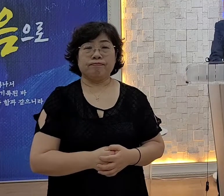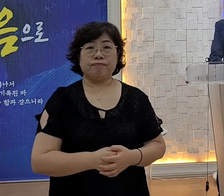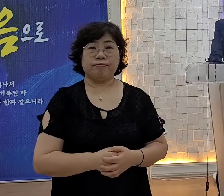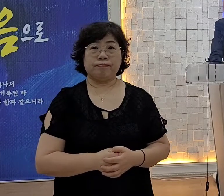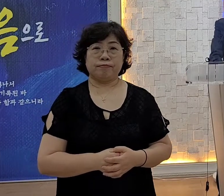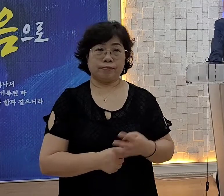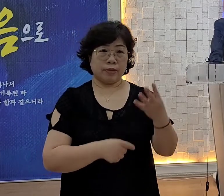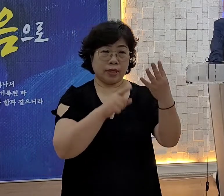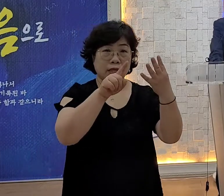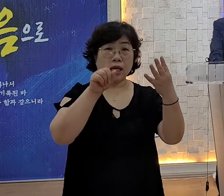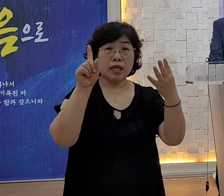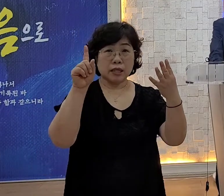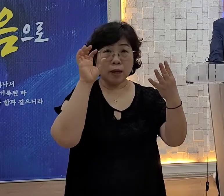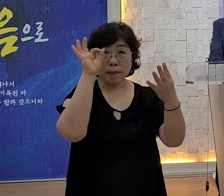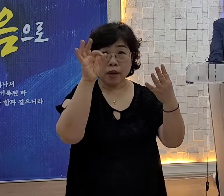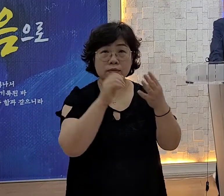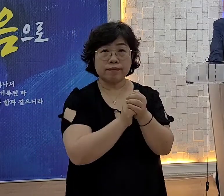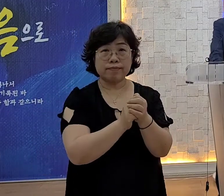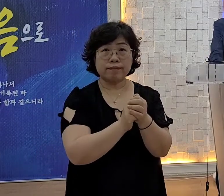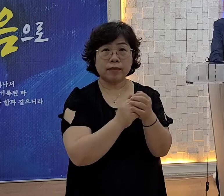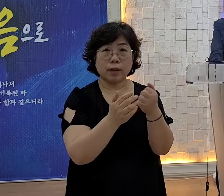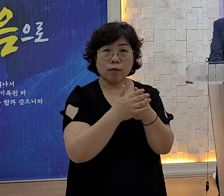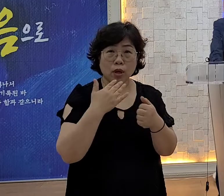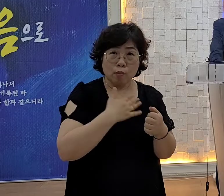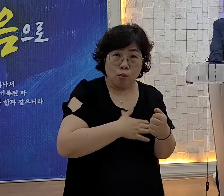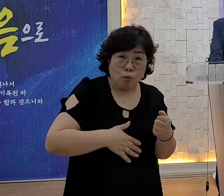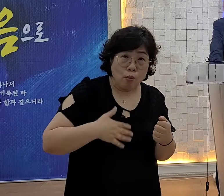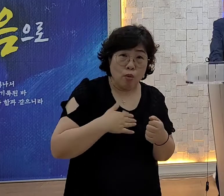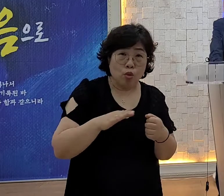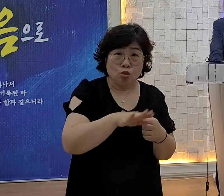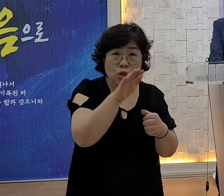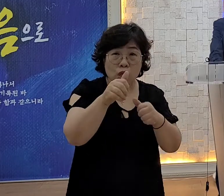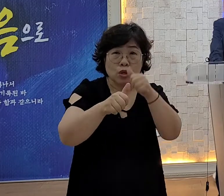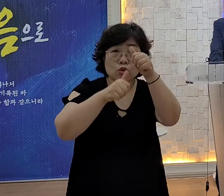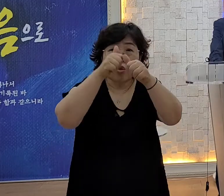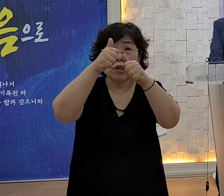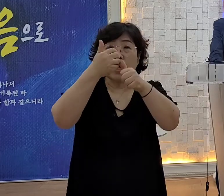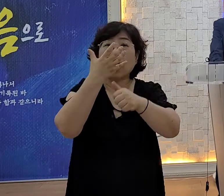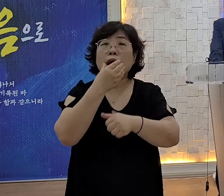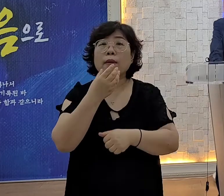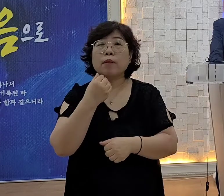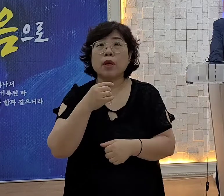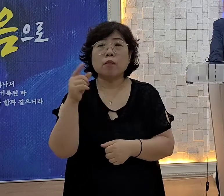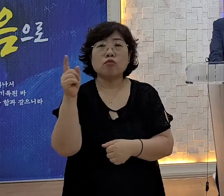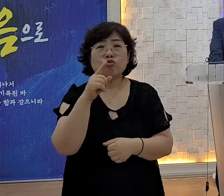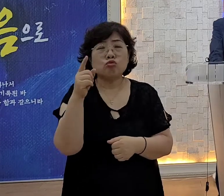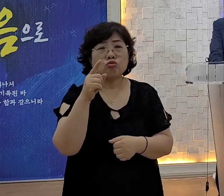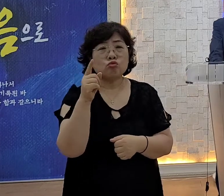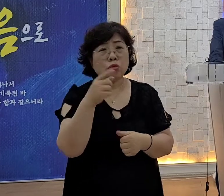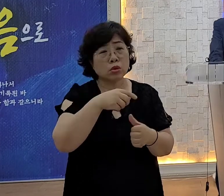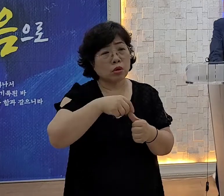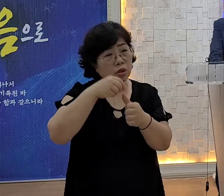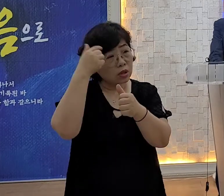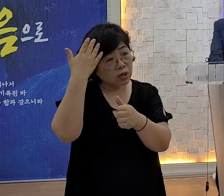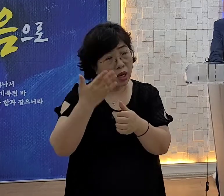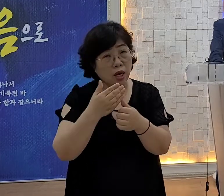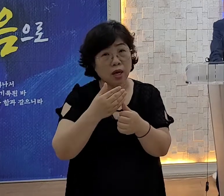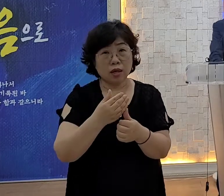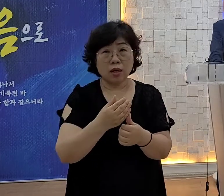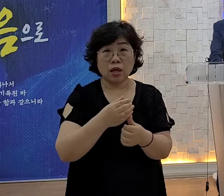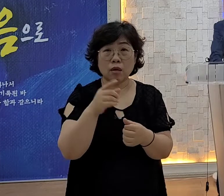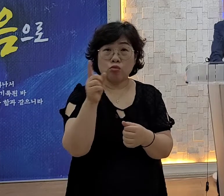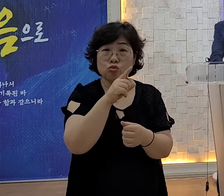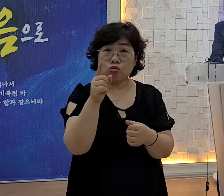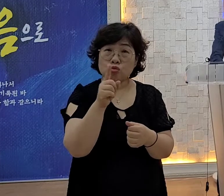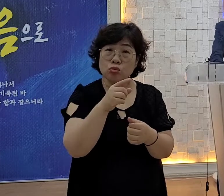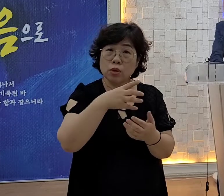보세요. 뭐라고 하냐면 그런즉 육신으로 우리 조상인 아브라함이 무엇을 얻었다 하리요. 이